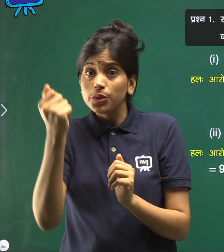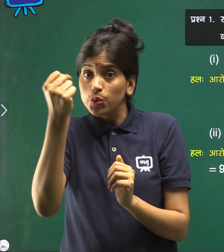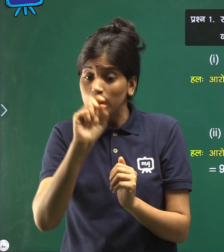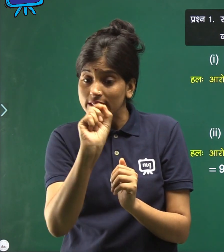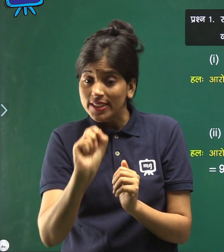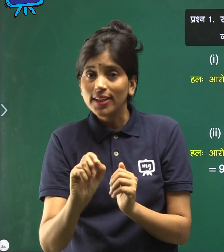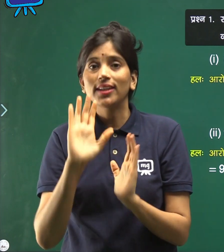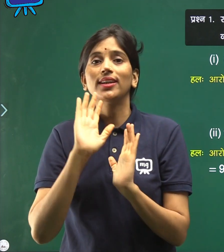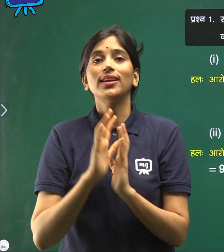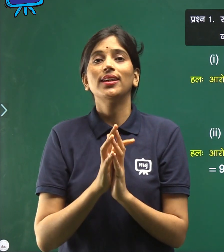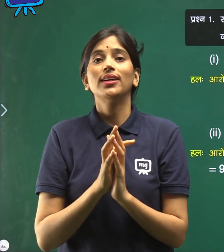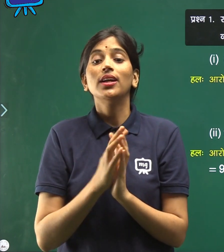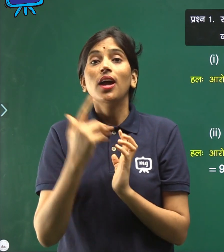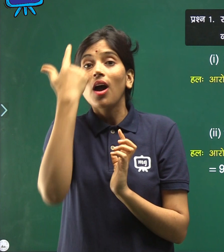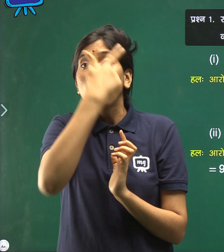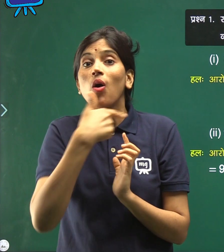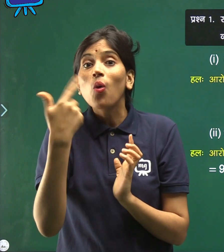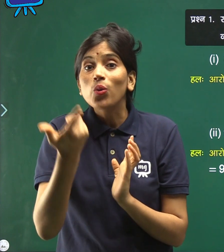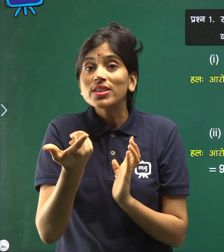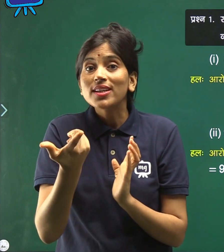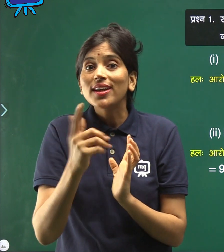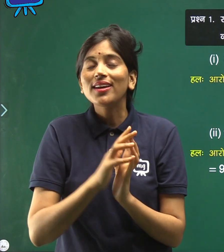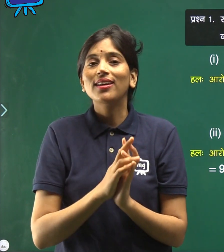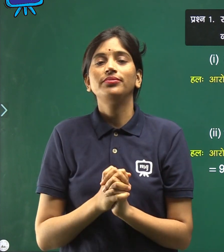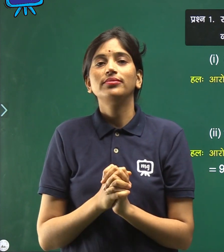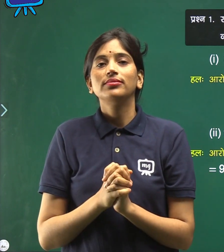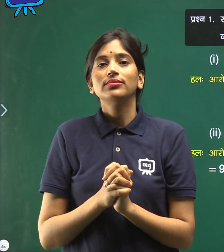लिखेंगे। कौन सी है सबसे छोटी संख्या?